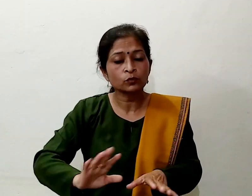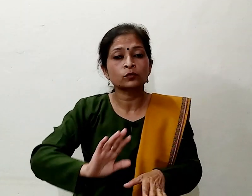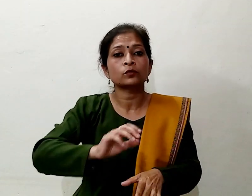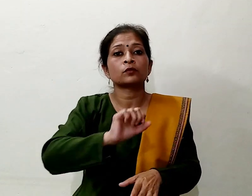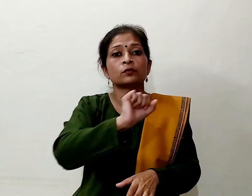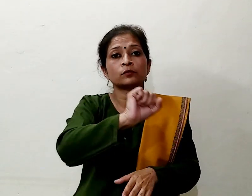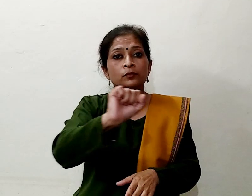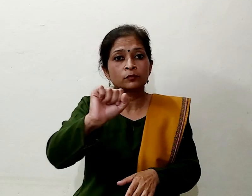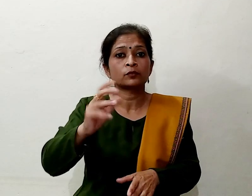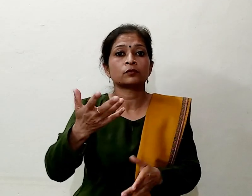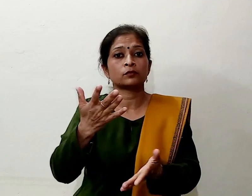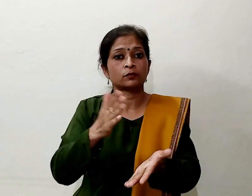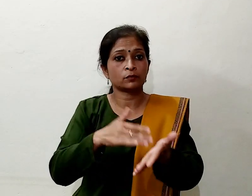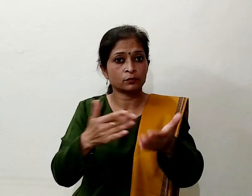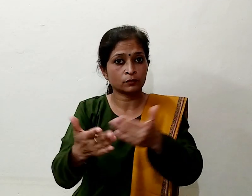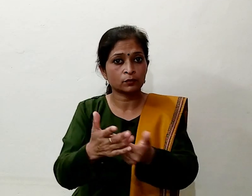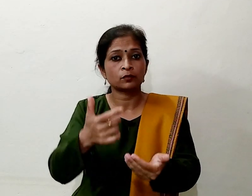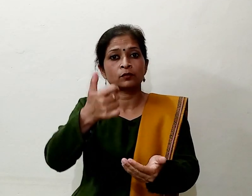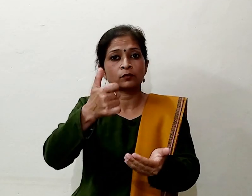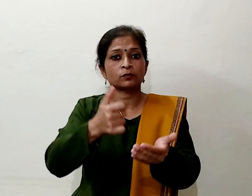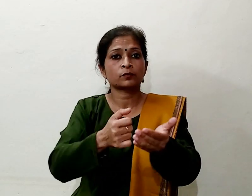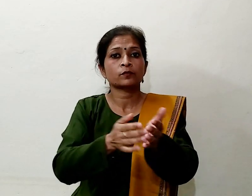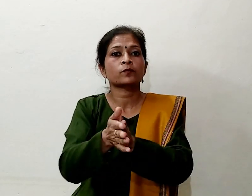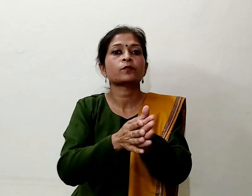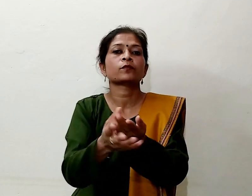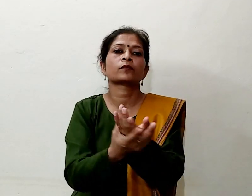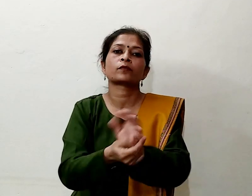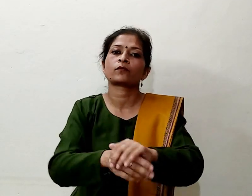हाथ सैनिटाइजर से साफ करें अथ्वा साबुन से धोएं